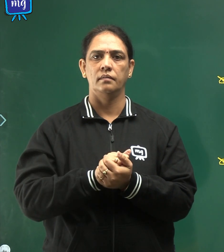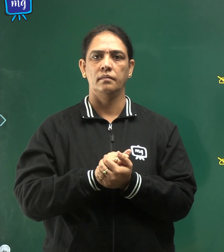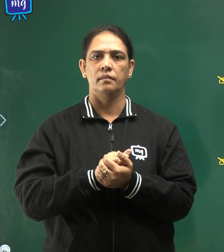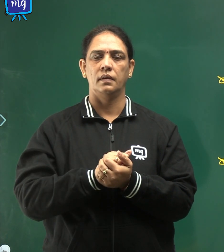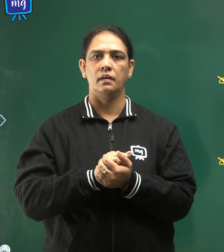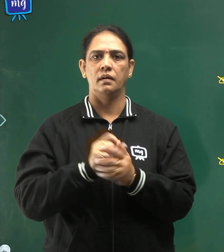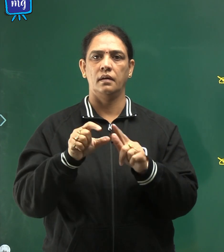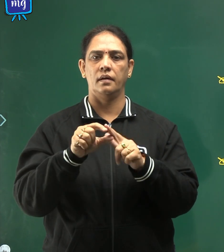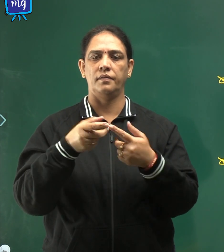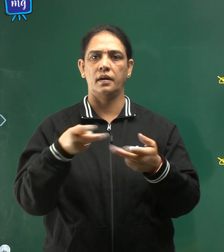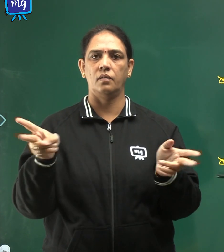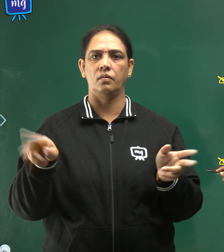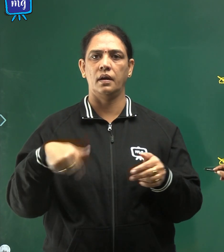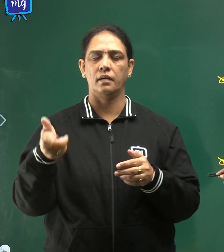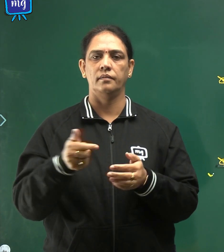भिन्न होंगे।